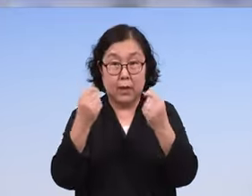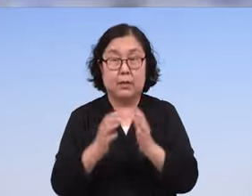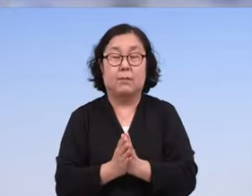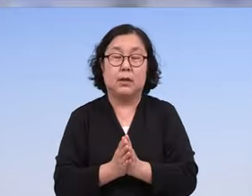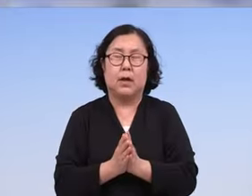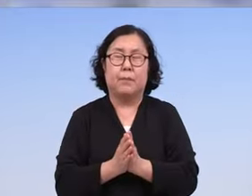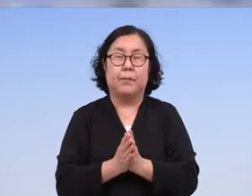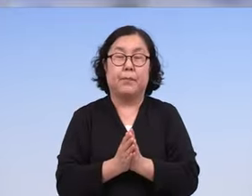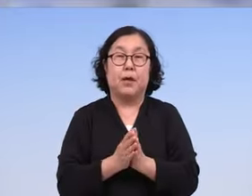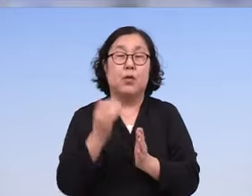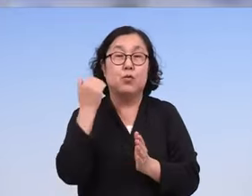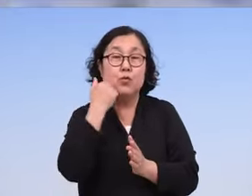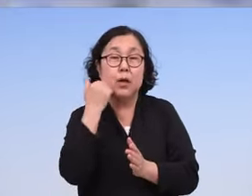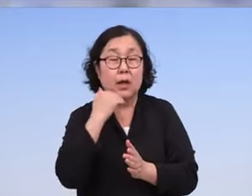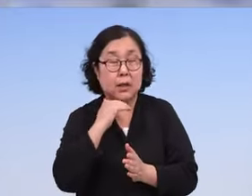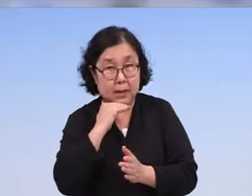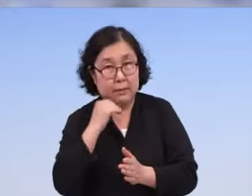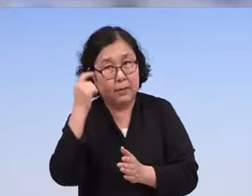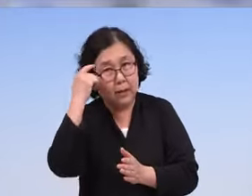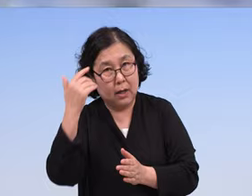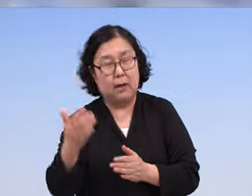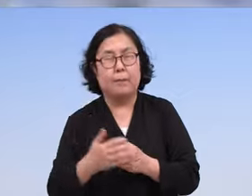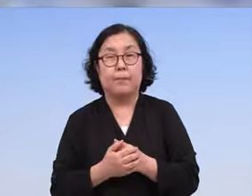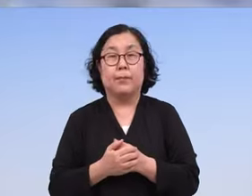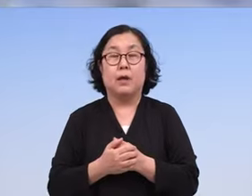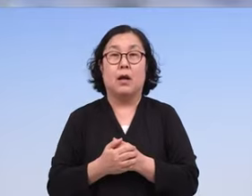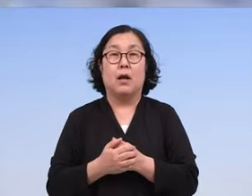누가 예수님의 다시 오심을 기다린다고요?